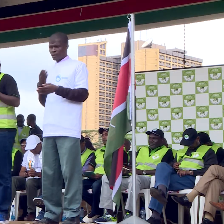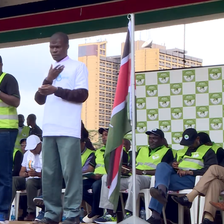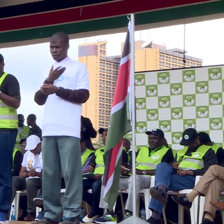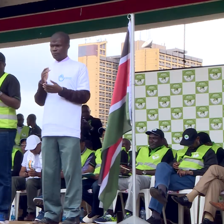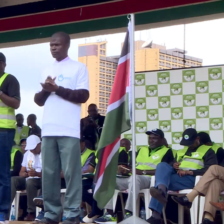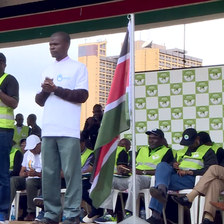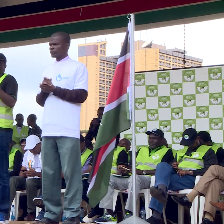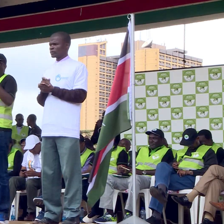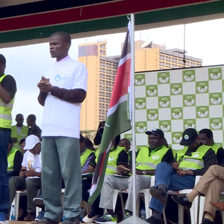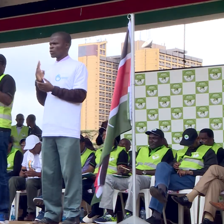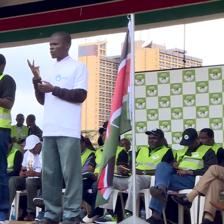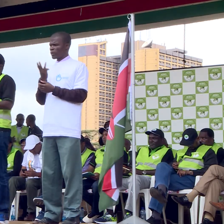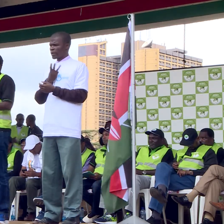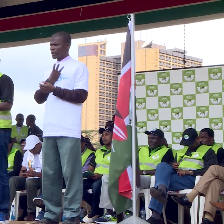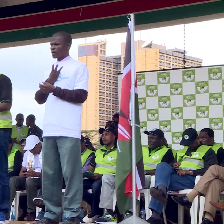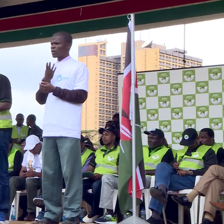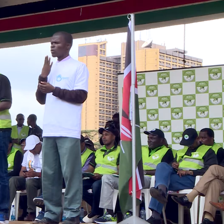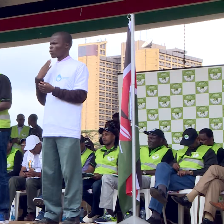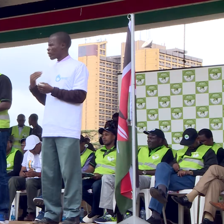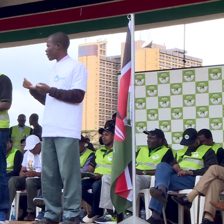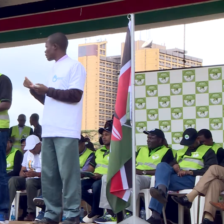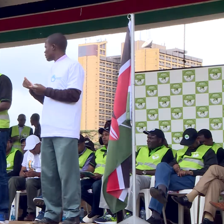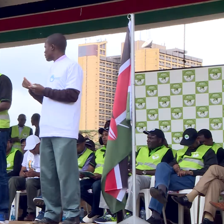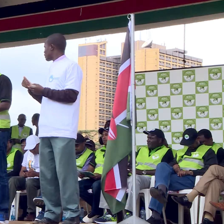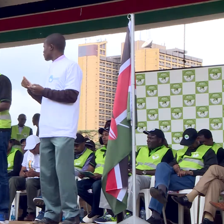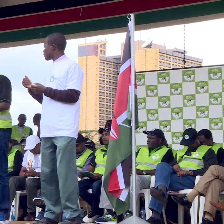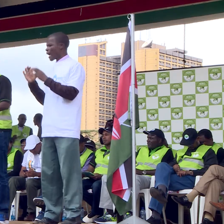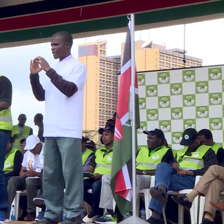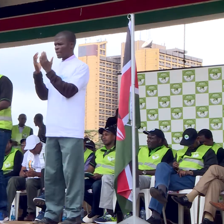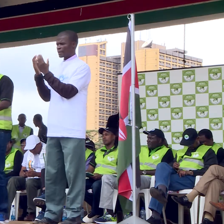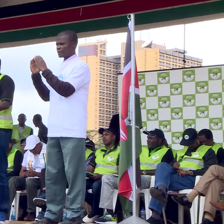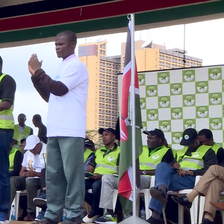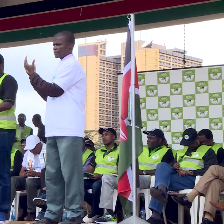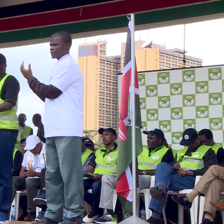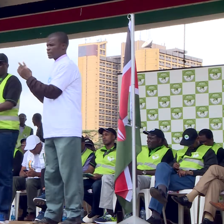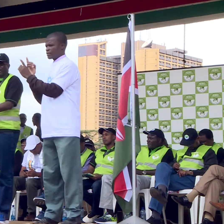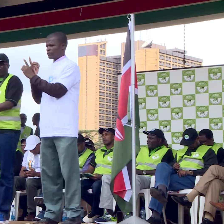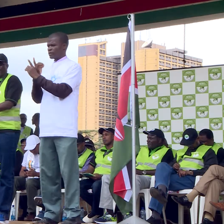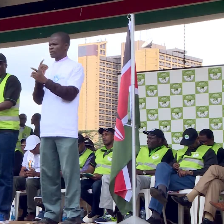sisi tumejiweka kwa clusters 5 kama Nairobi City County, mahali ambako tutakuwa na